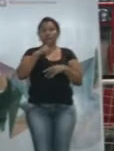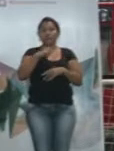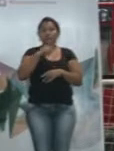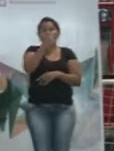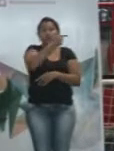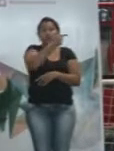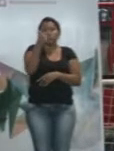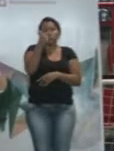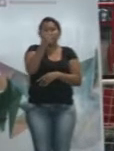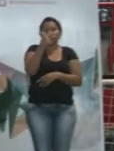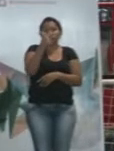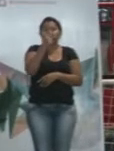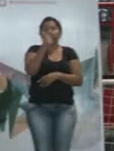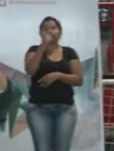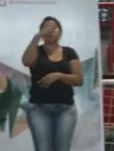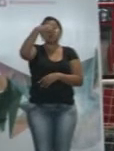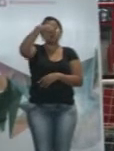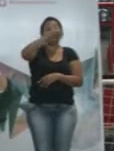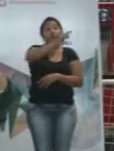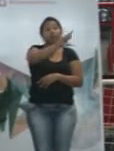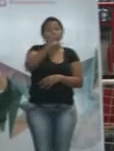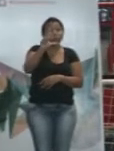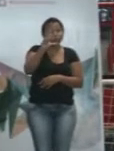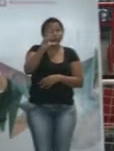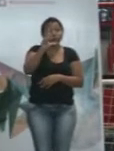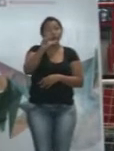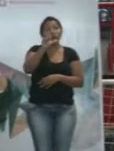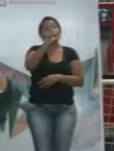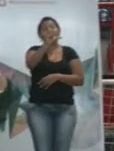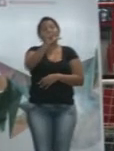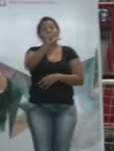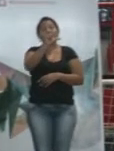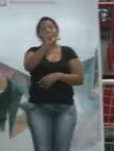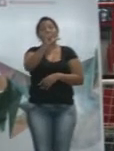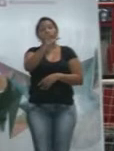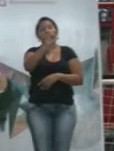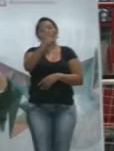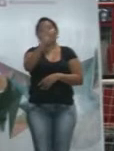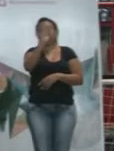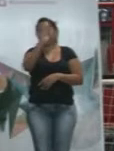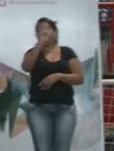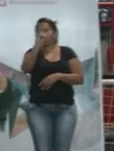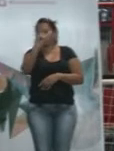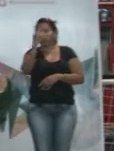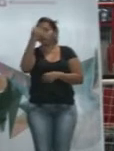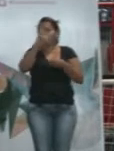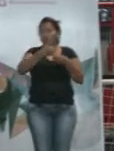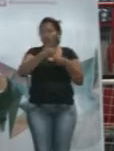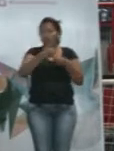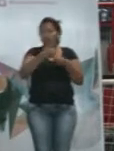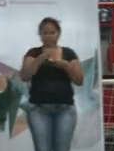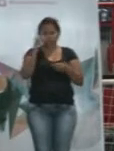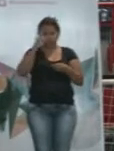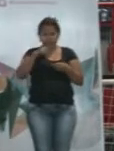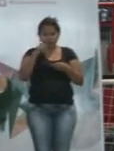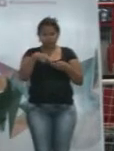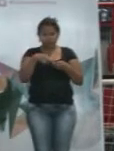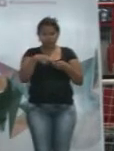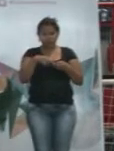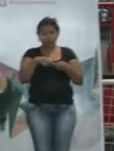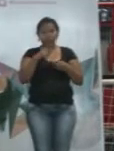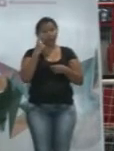22,7 kJ de energia por litro de combustível. Titi, então no item A, ele quer uma relação de